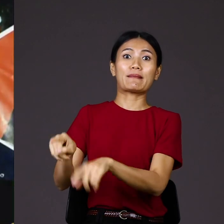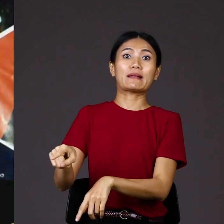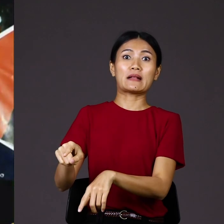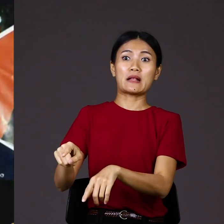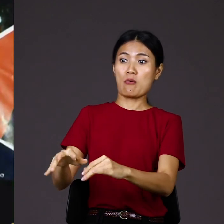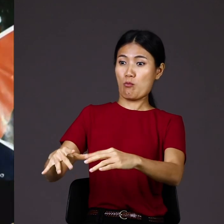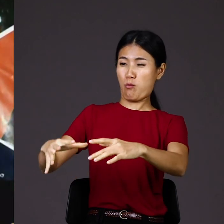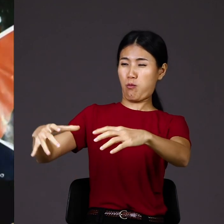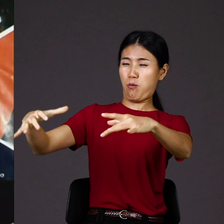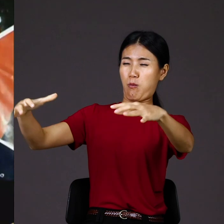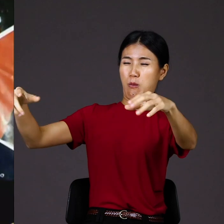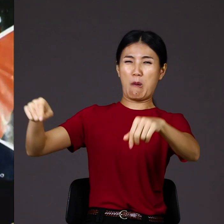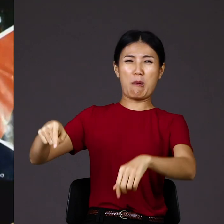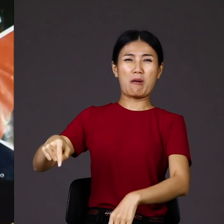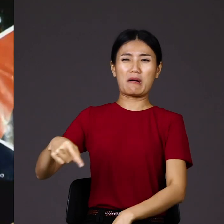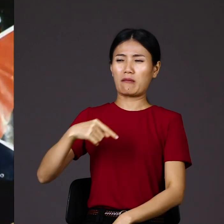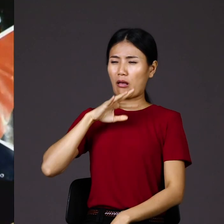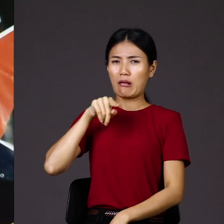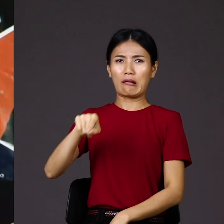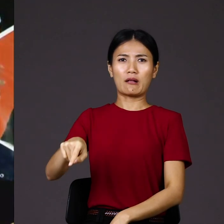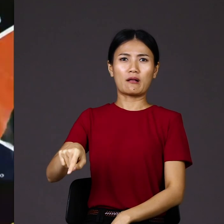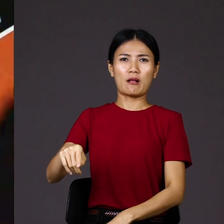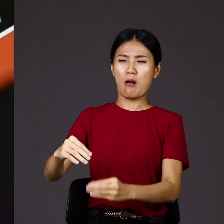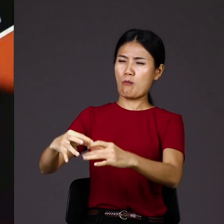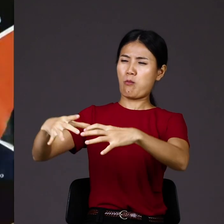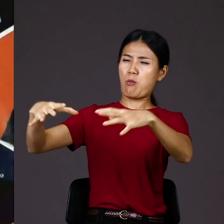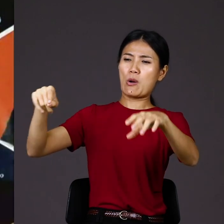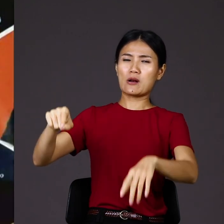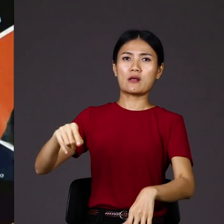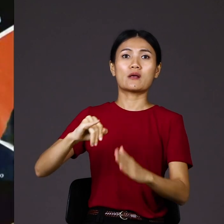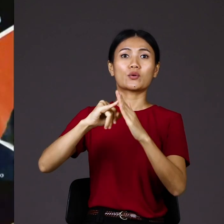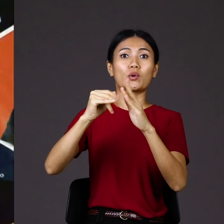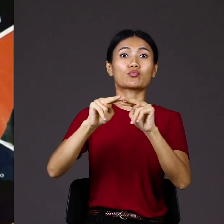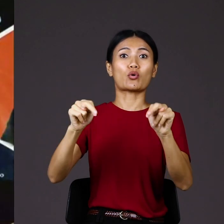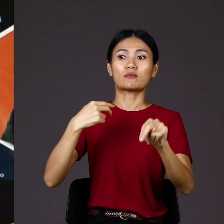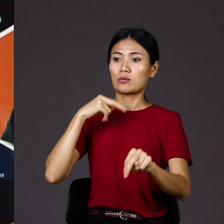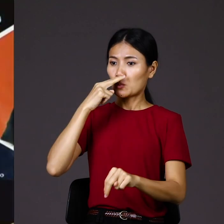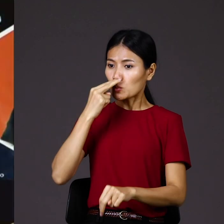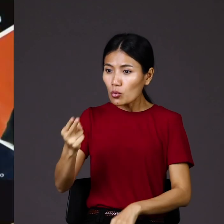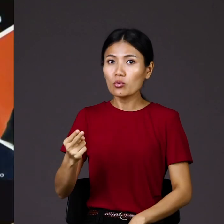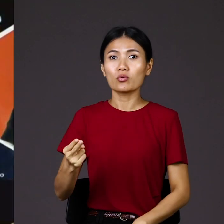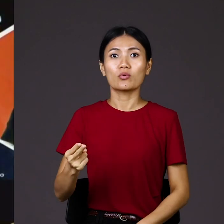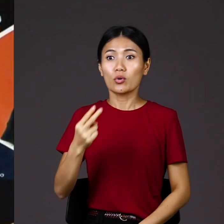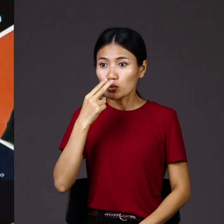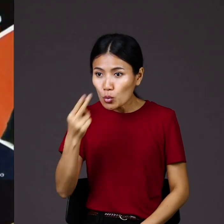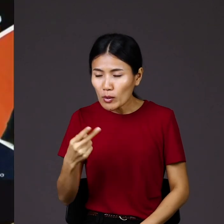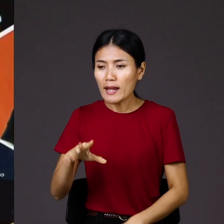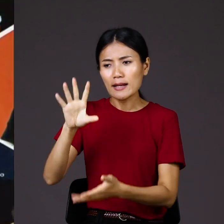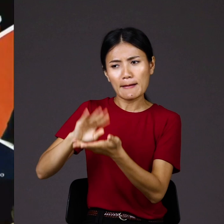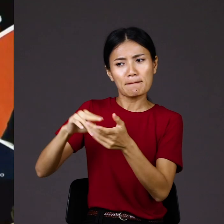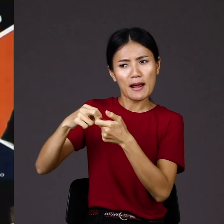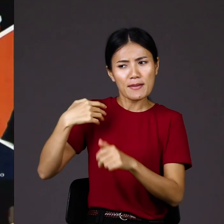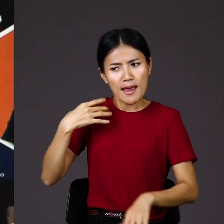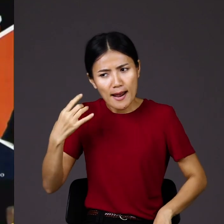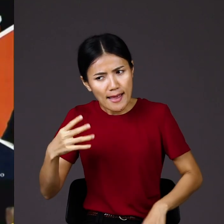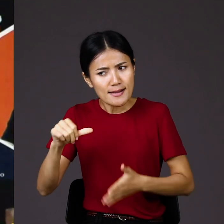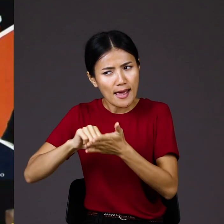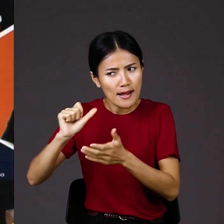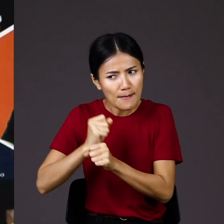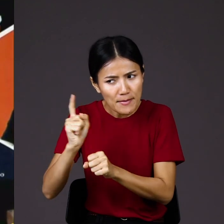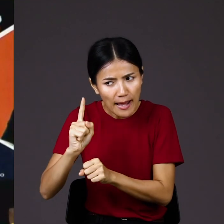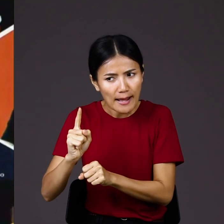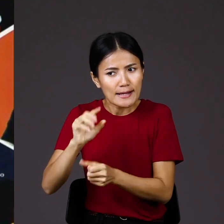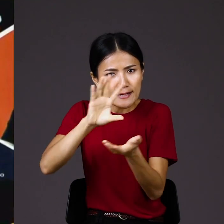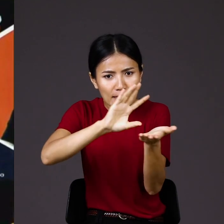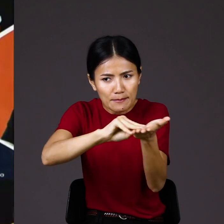แต่บ่อขยะที่เป็นบ่อขยะที่ใหญ่มากและเป็นแห่งเดียวของจังหวัดนนทบุรีเพื่อมาสร้างนโย